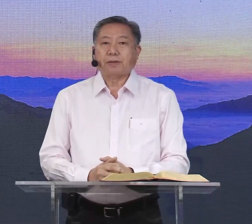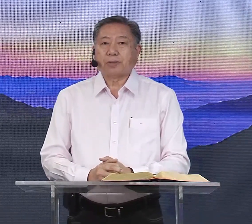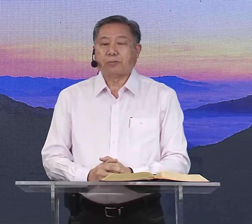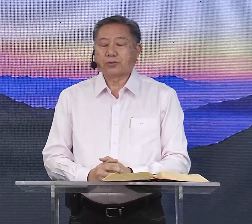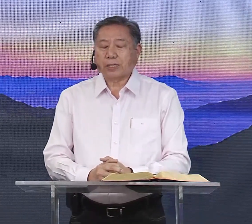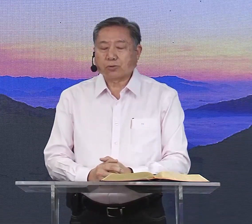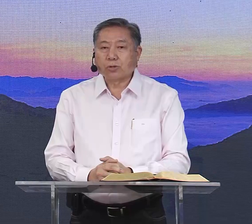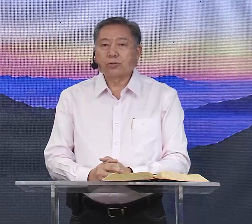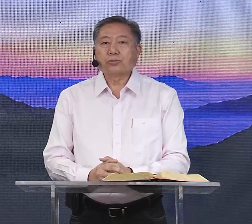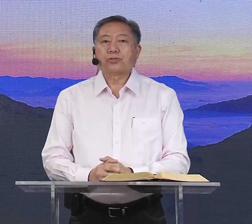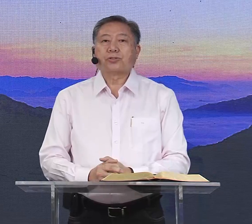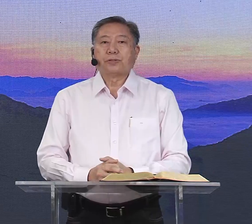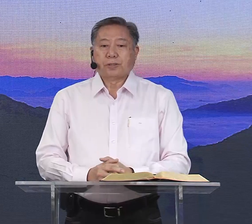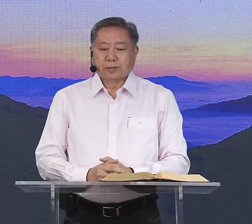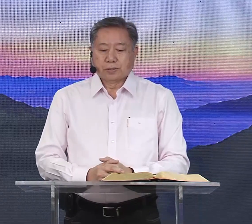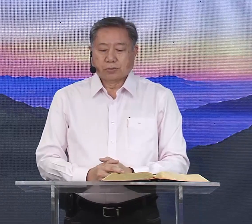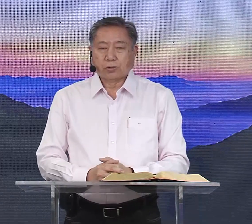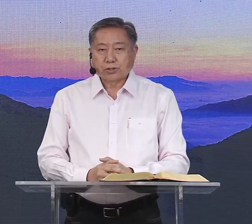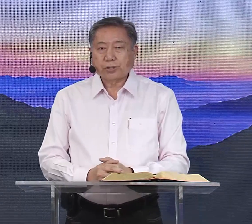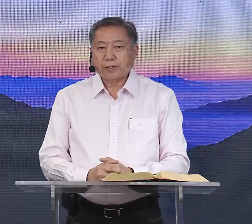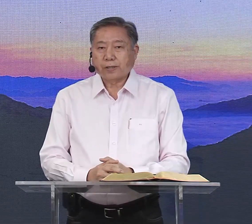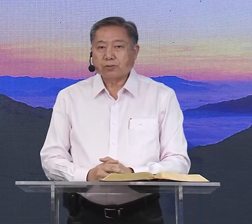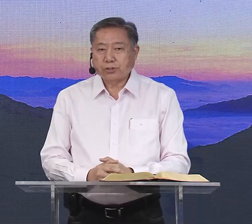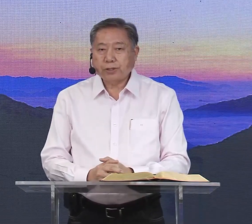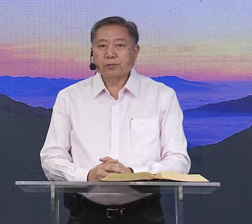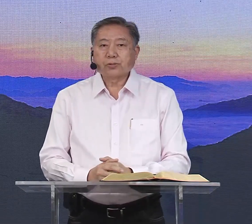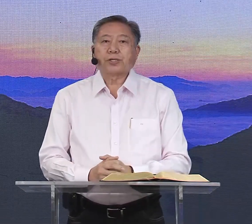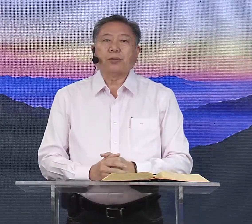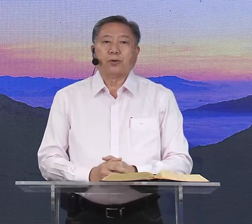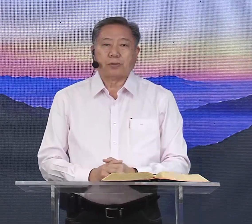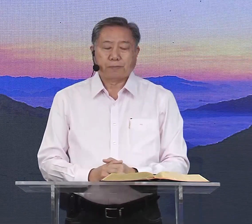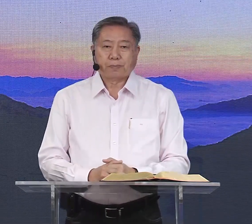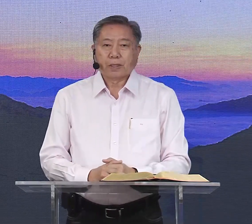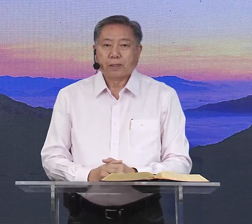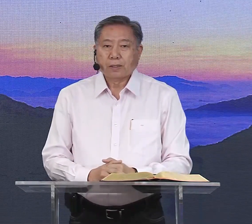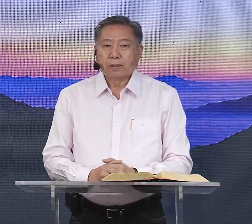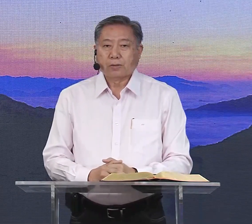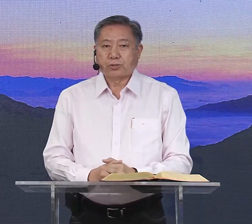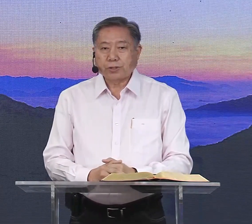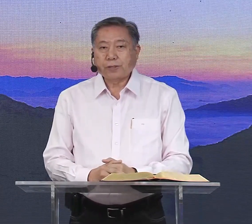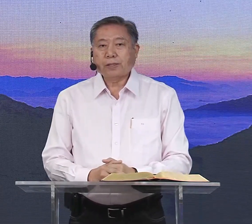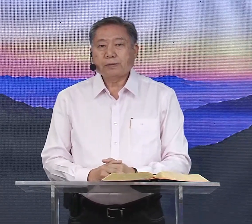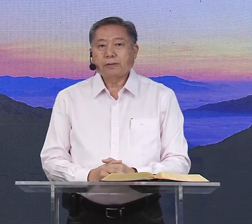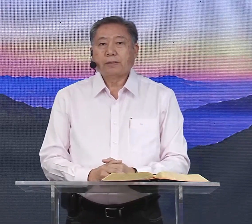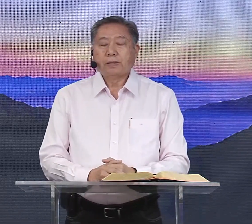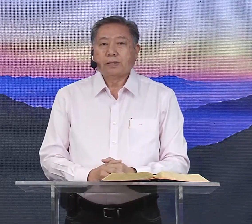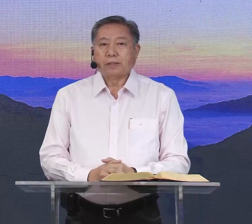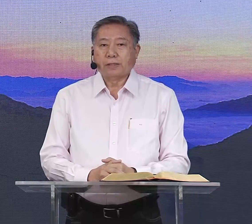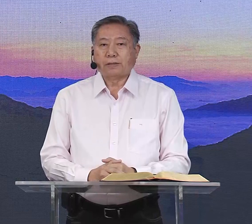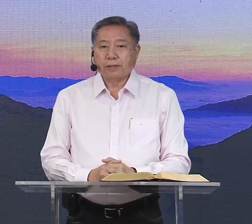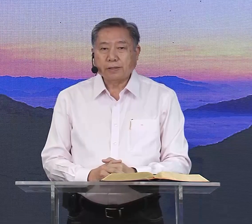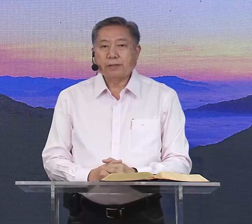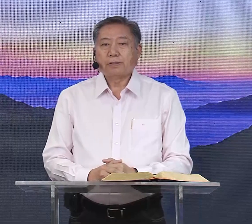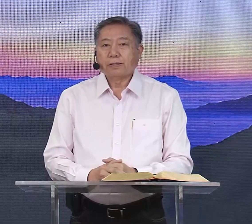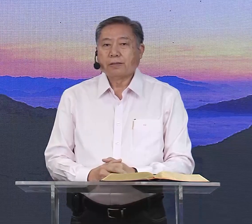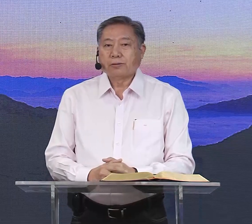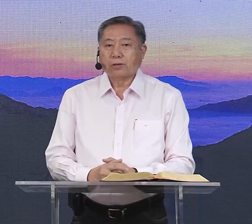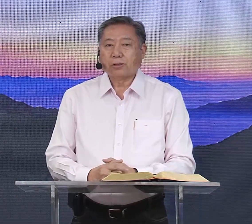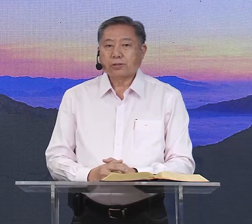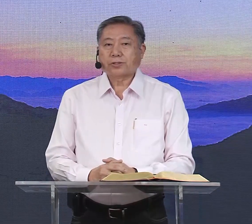vez, lembramos a todos, hoje é o Dia do Senhor, é o dia em